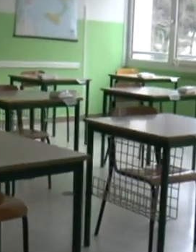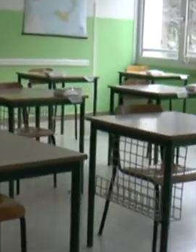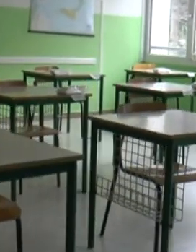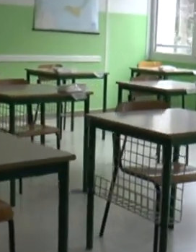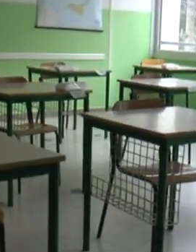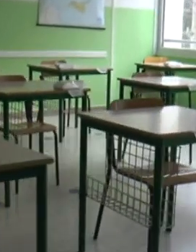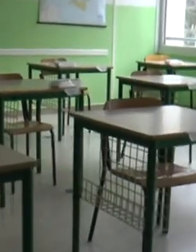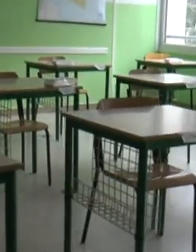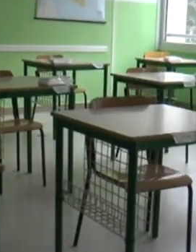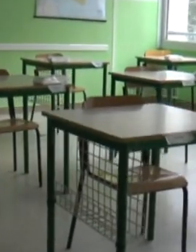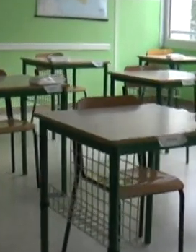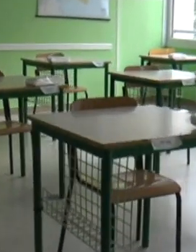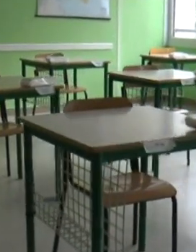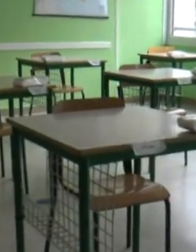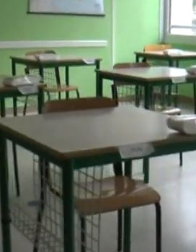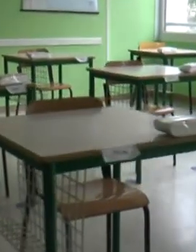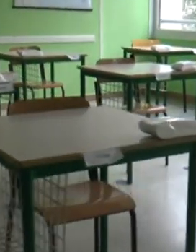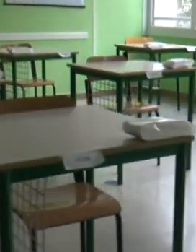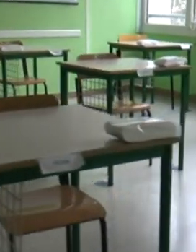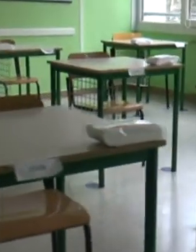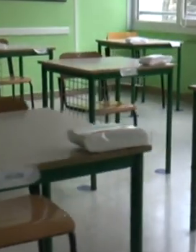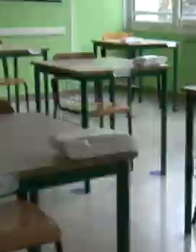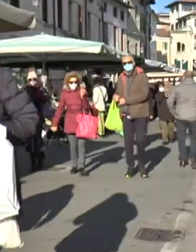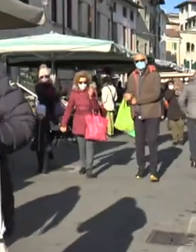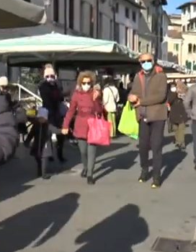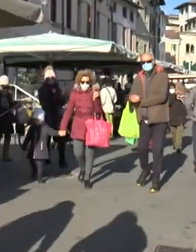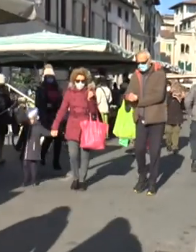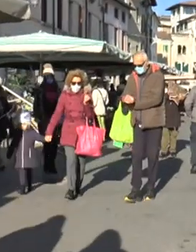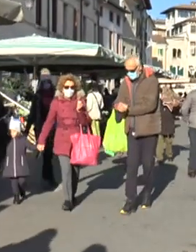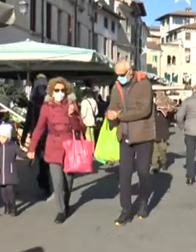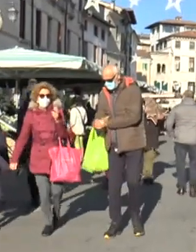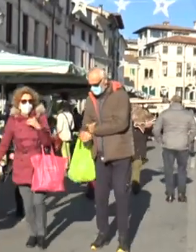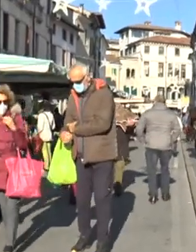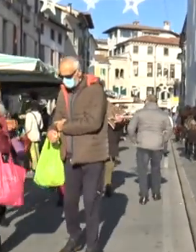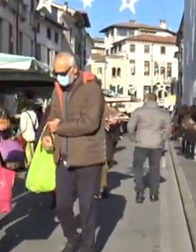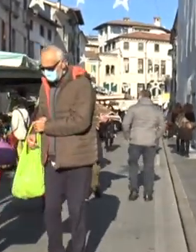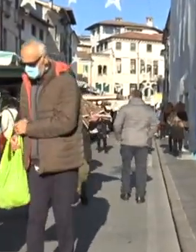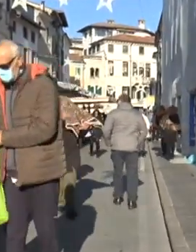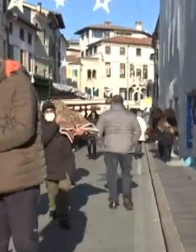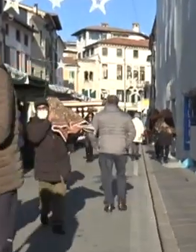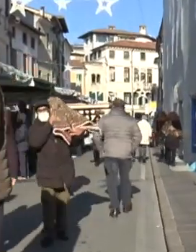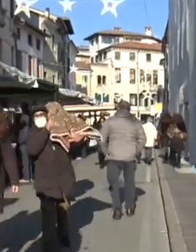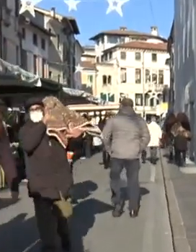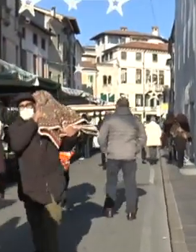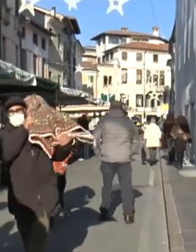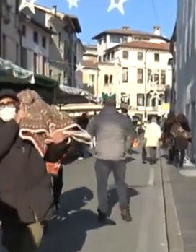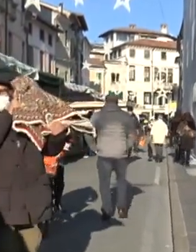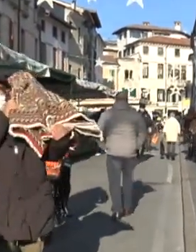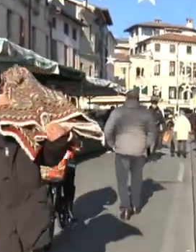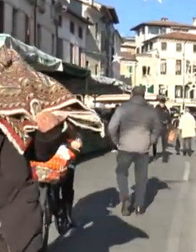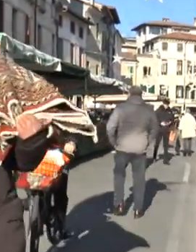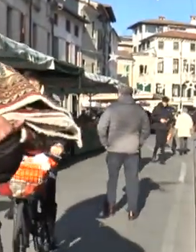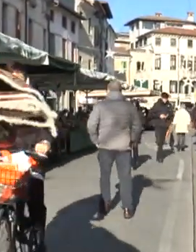novità rappresentata però soprattutto dalle raccomandazioni che la regione fa i veneti eccone alcune dalla voce di luca